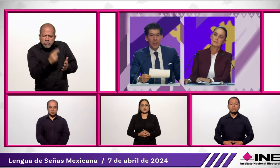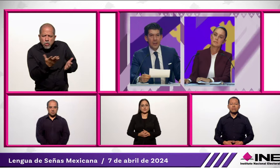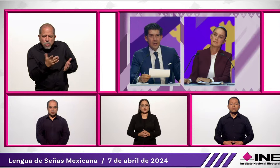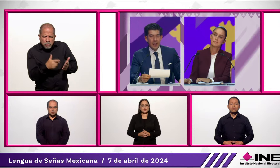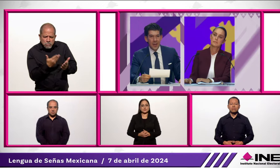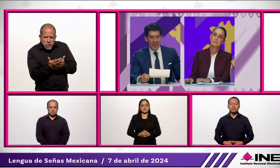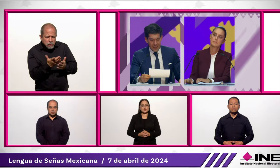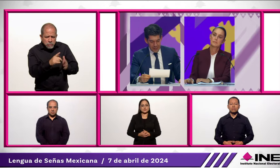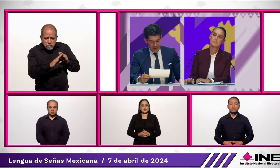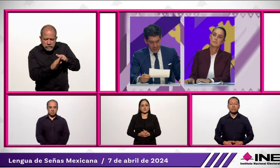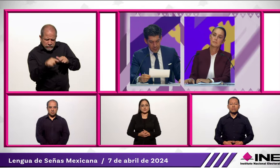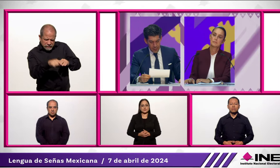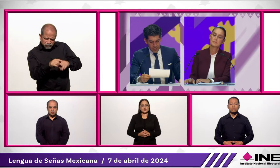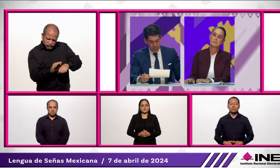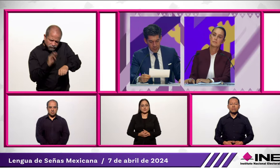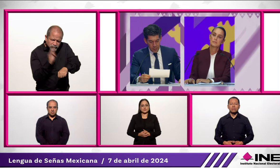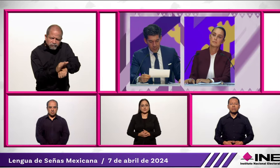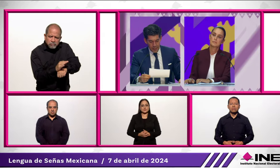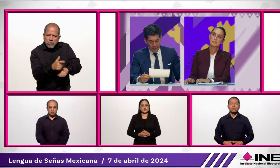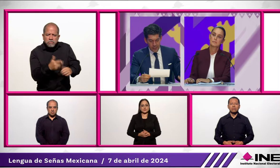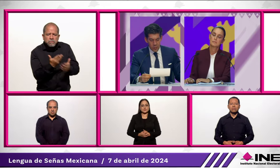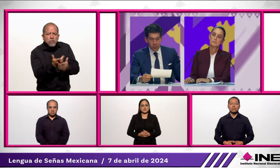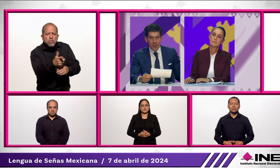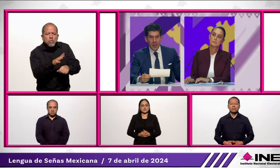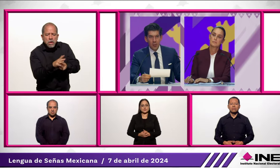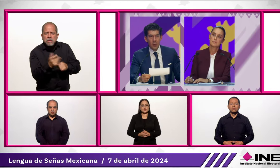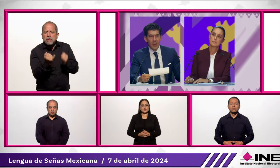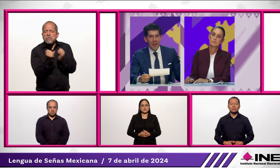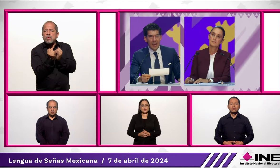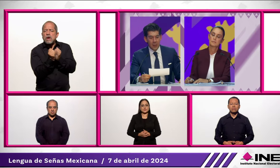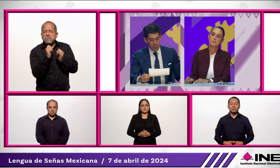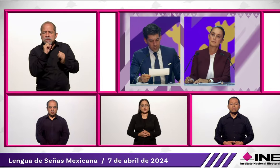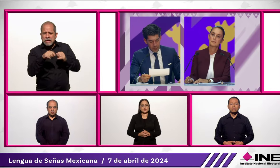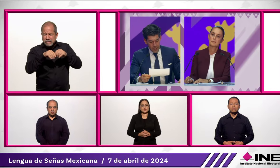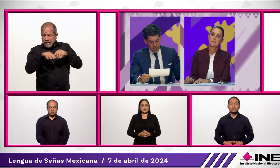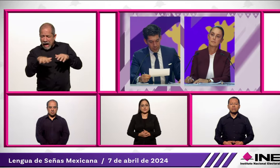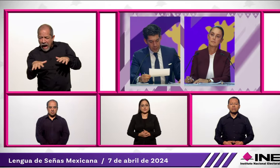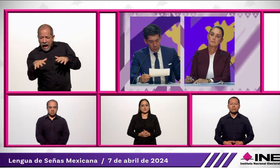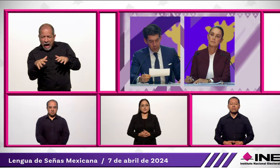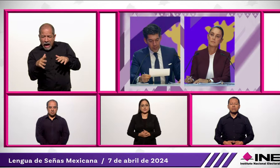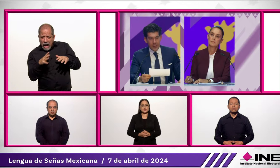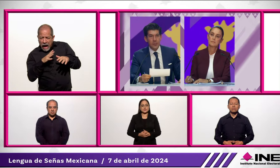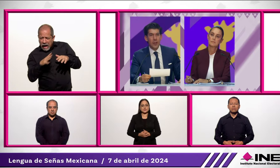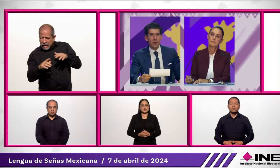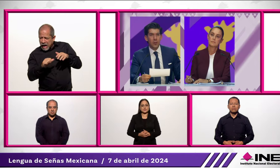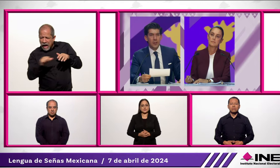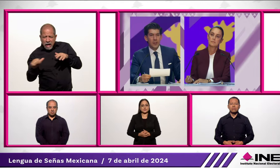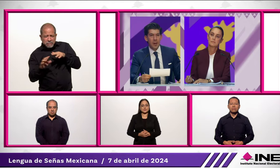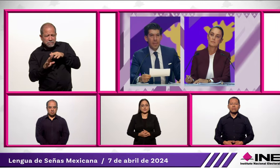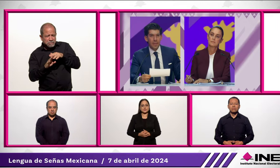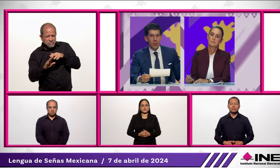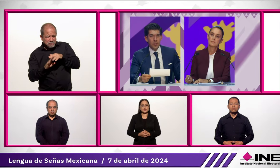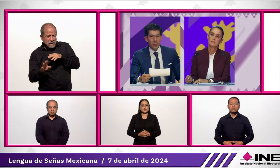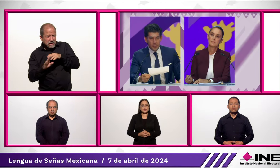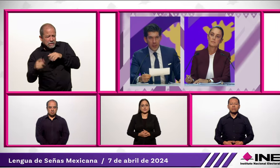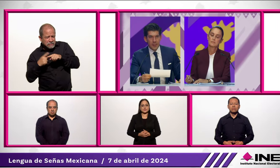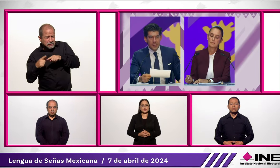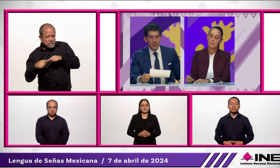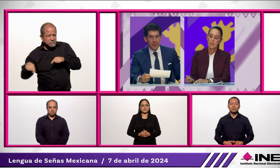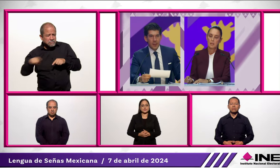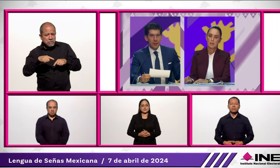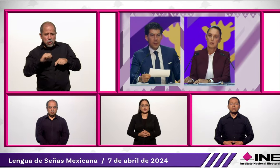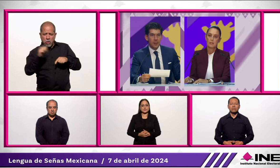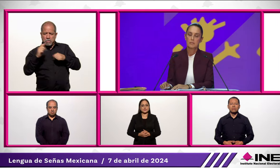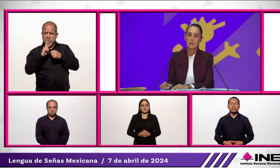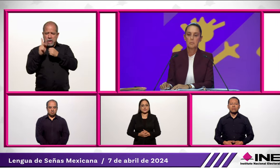y fortalecer el sistema de atención a migrantes, considerando el endurecimiento de las políticas migratorias de otros